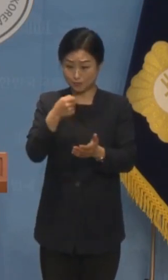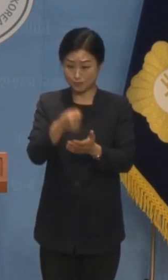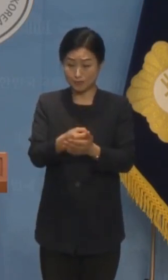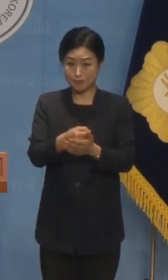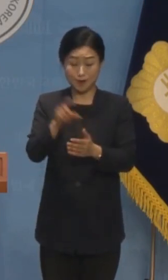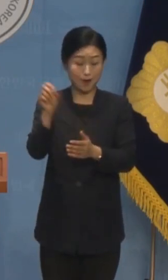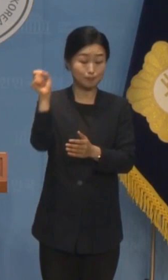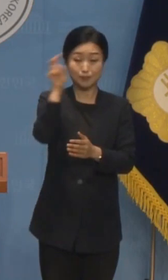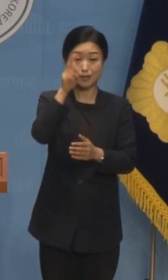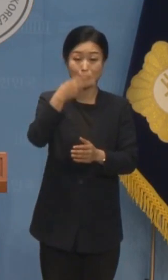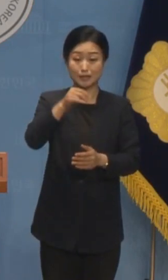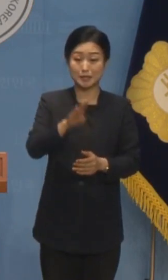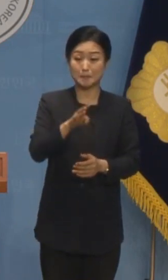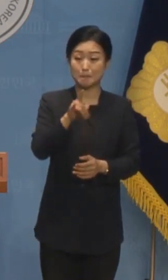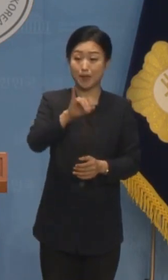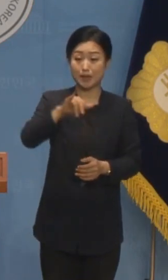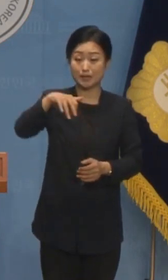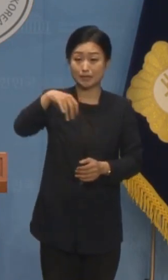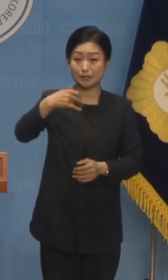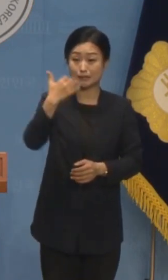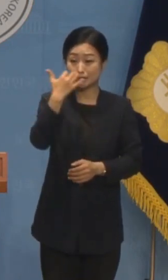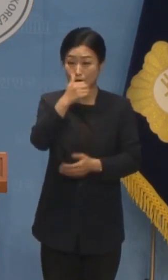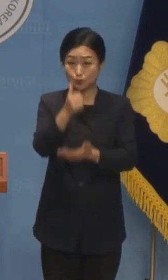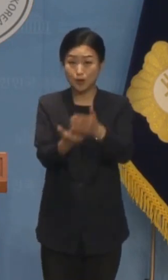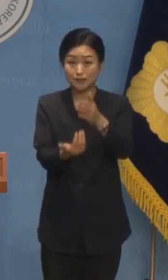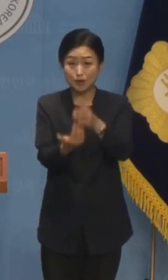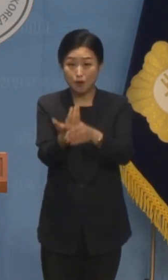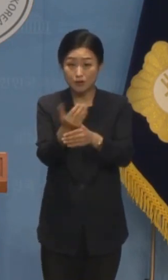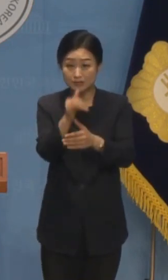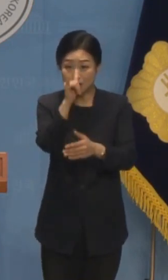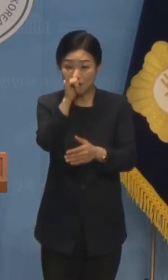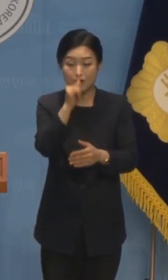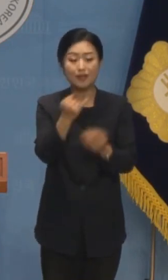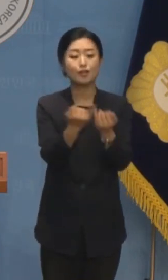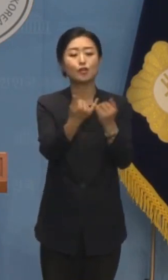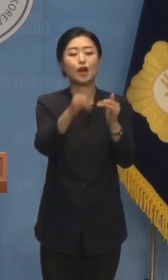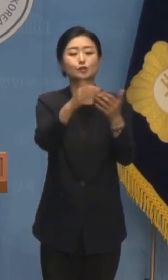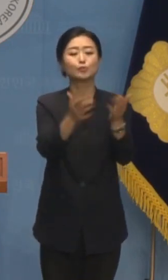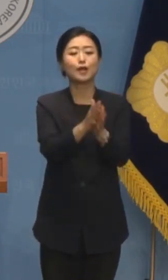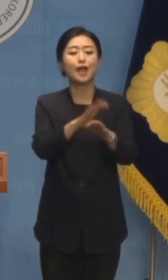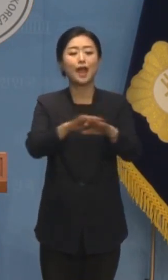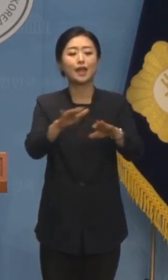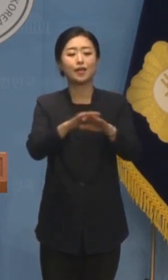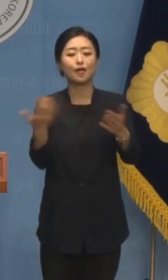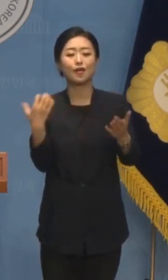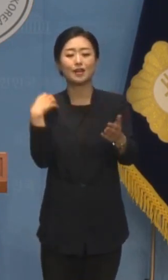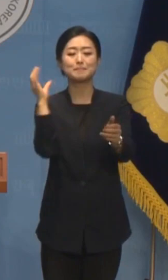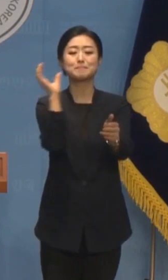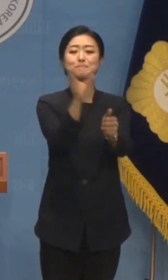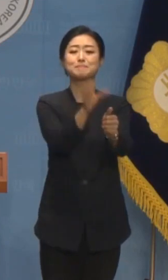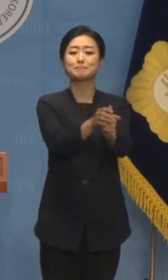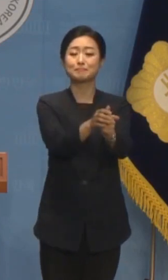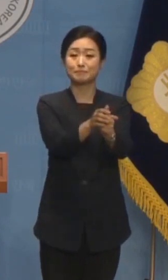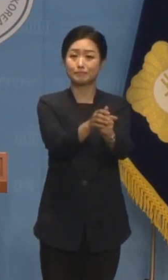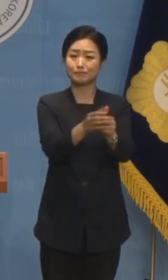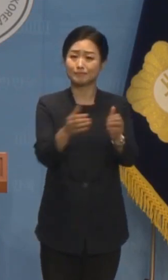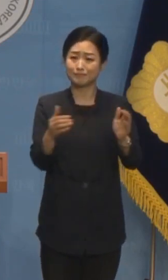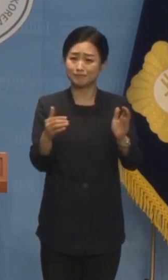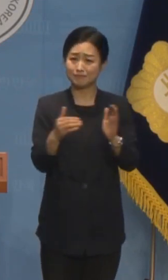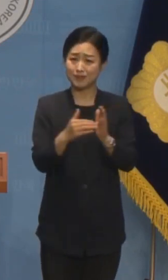국민의힘이 딥페이크 성범죄 사태를 마주하자 여가부의 해결을 주도하라며 책임을 넘기고